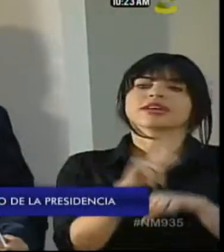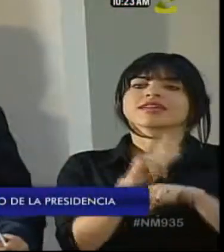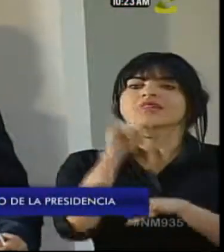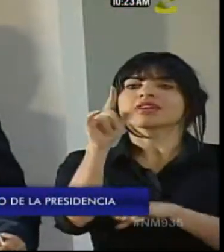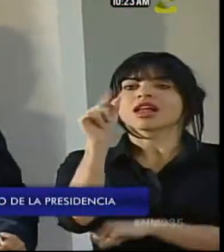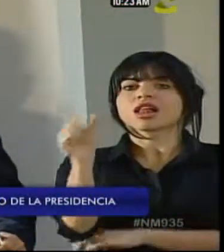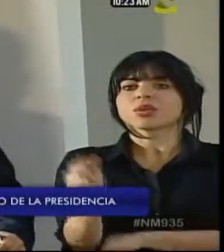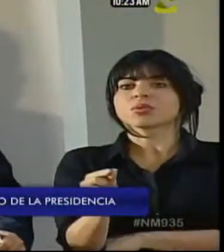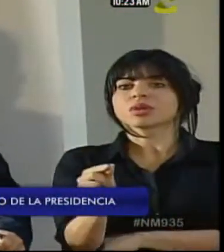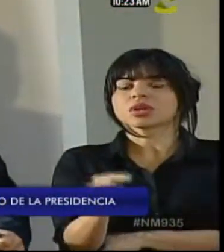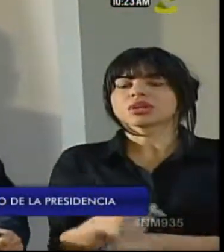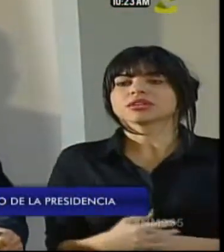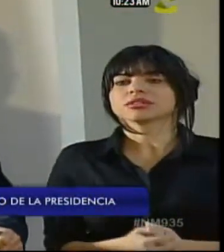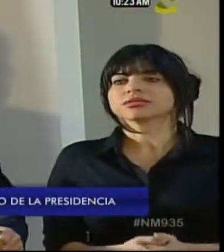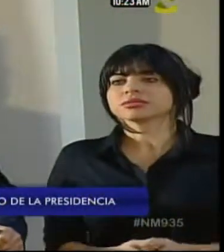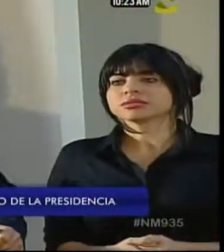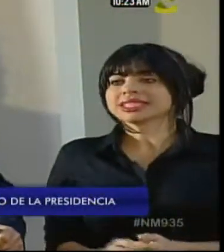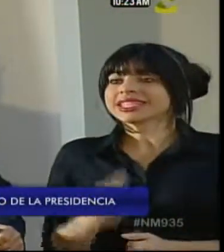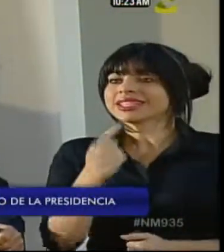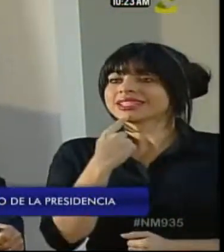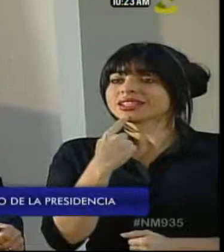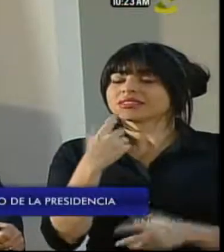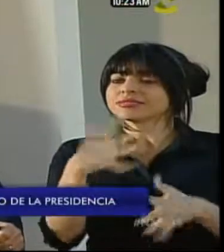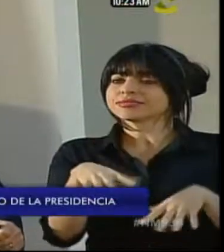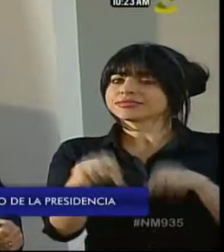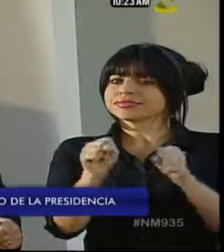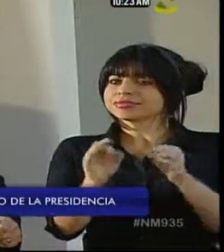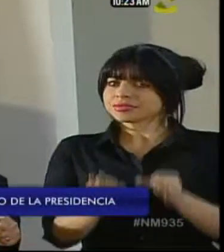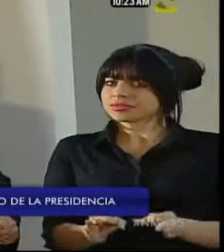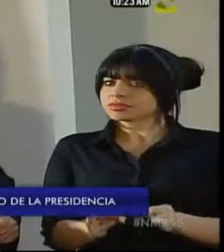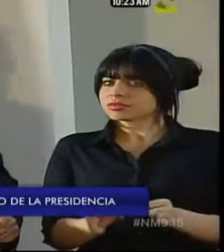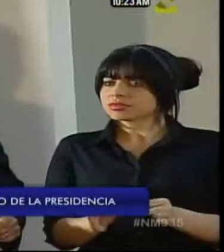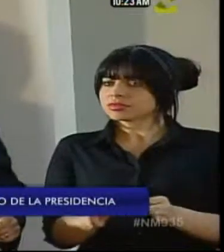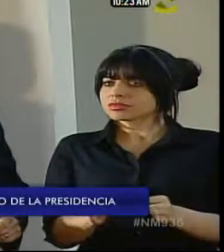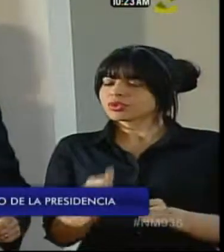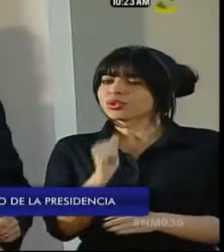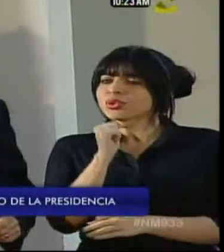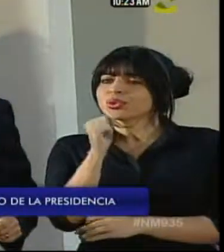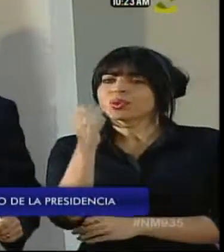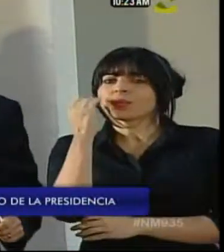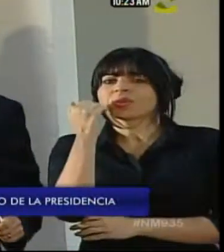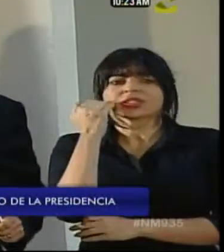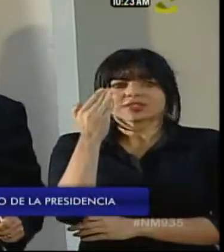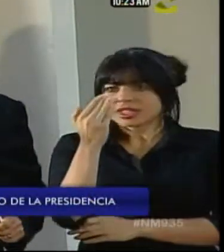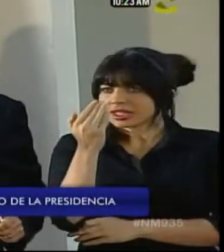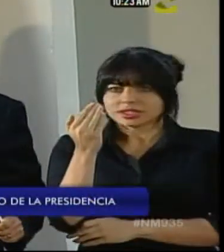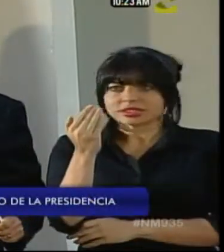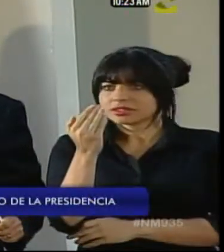Luna, que dijo que había tomado esa decisión no porque fuera fácil,